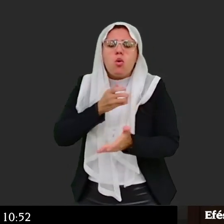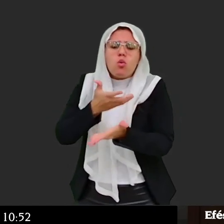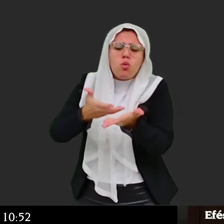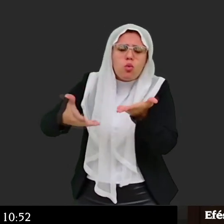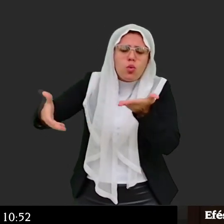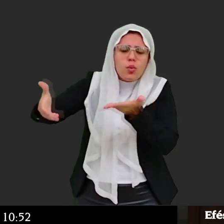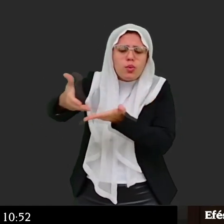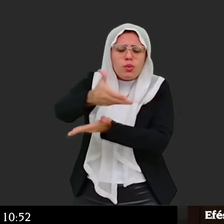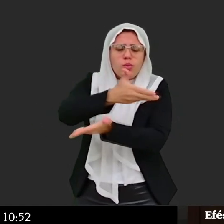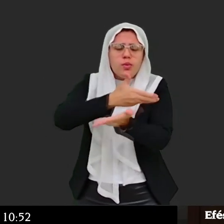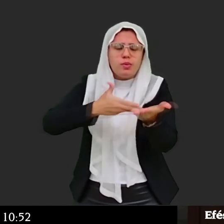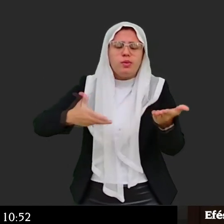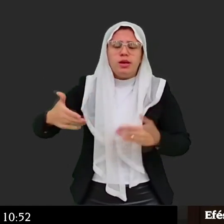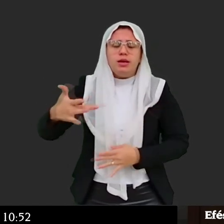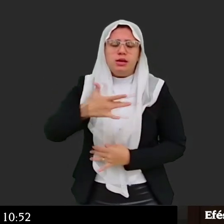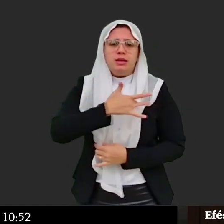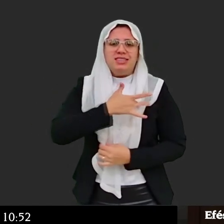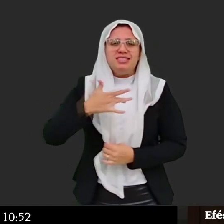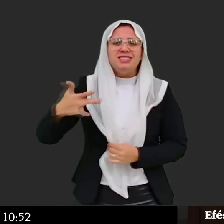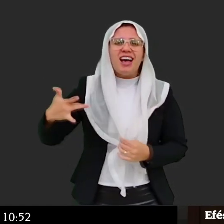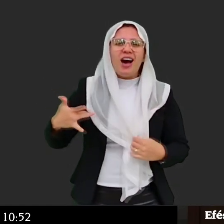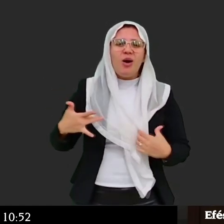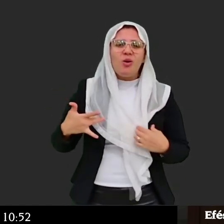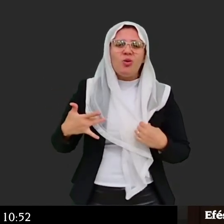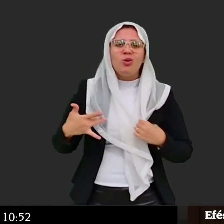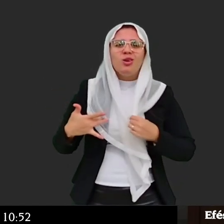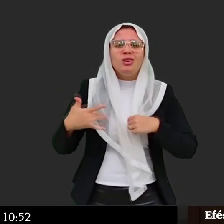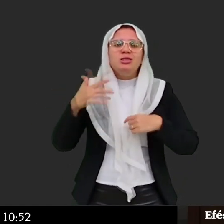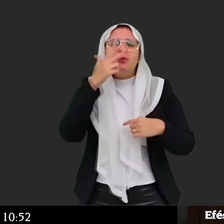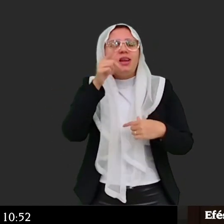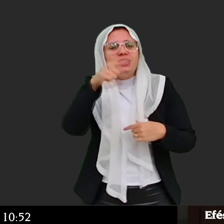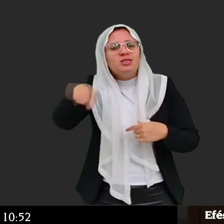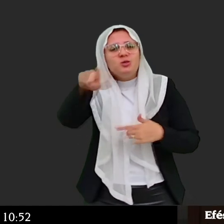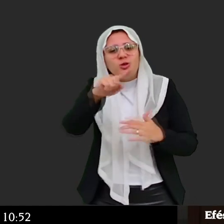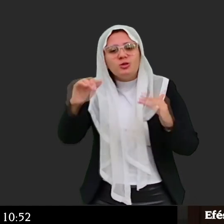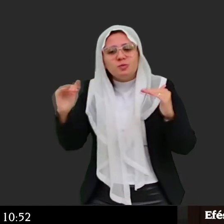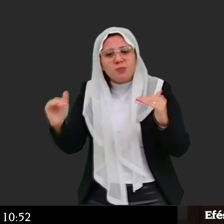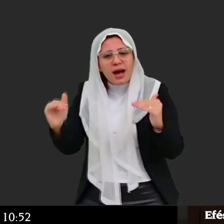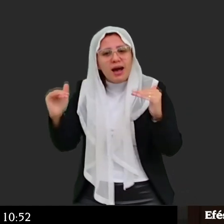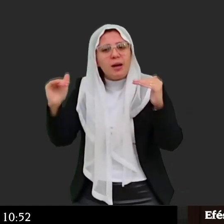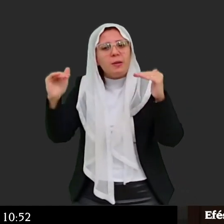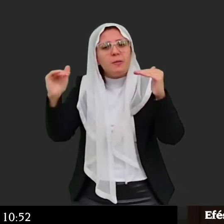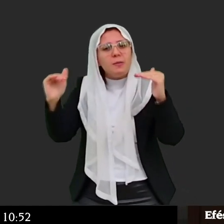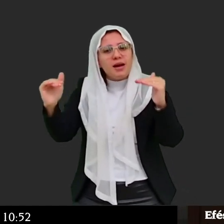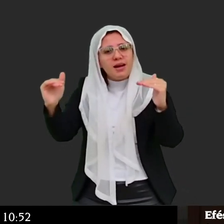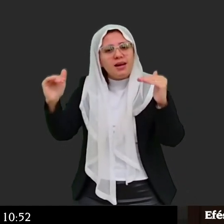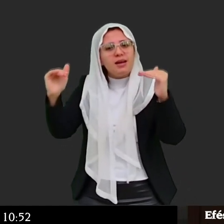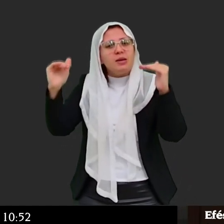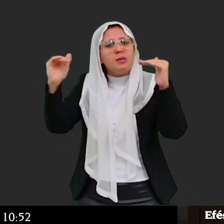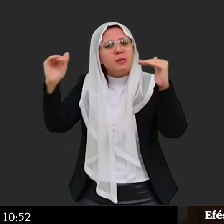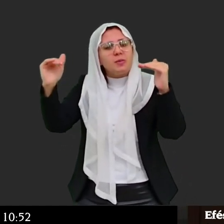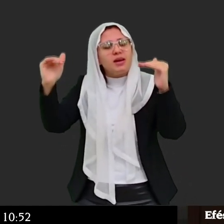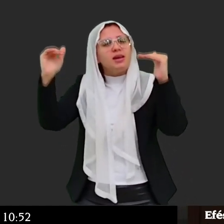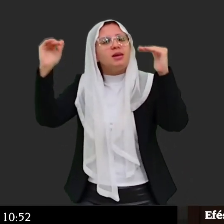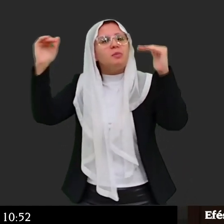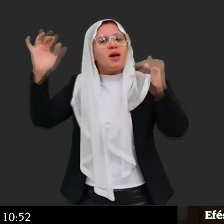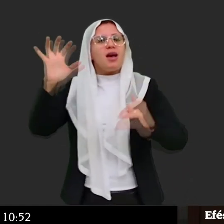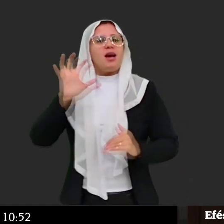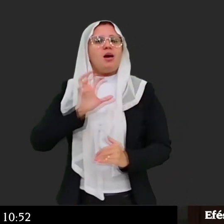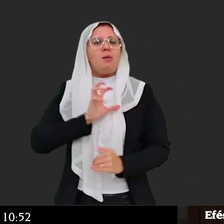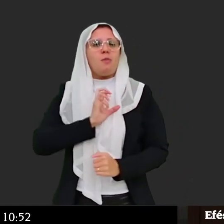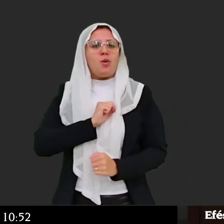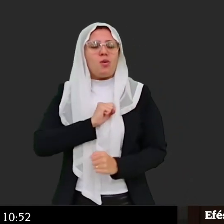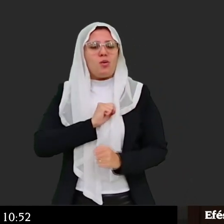que o corpo continue crescendo, e a edificação deste corpo é em amor. Então ele falava, e eu